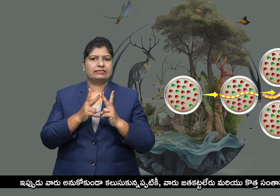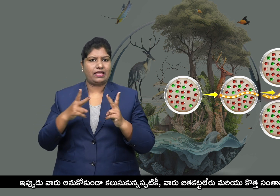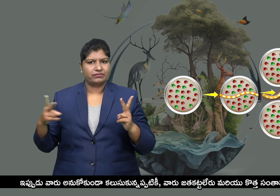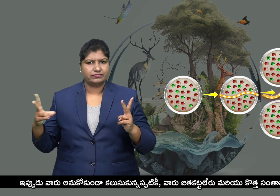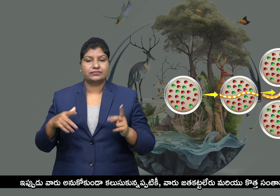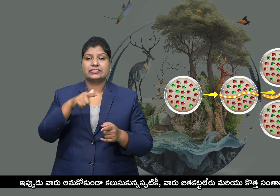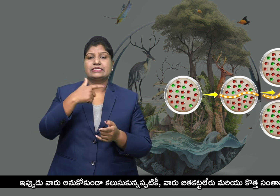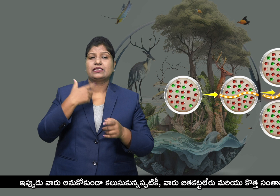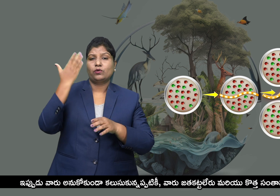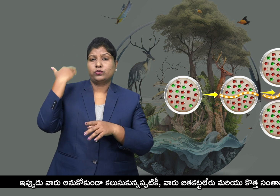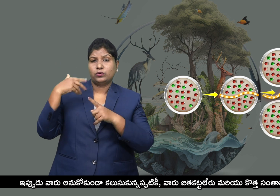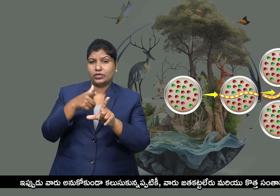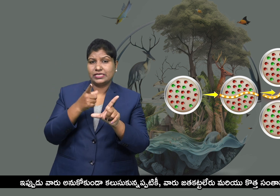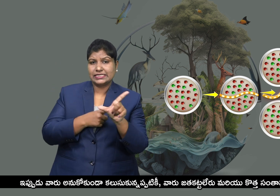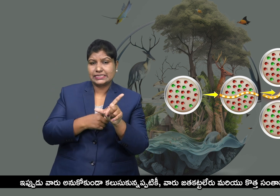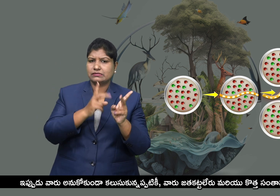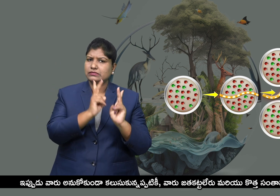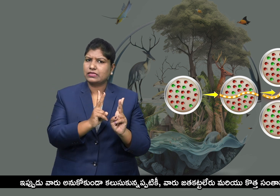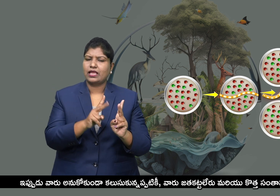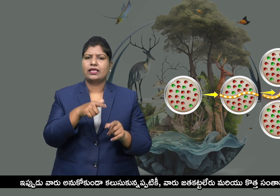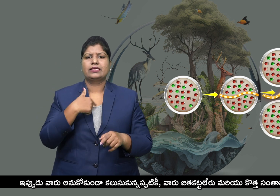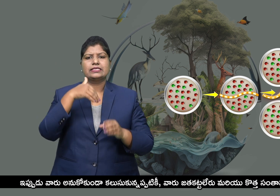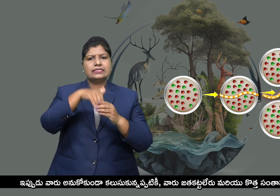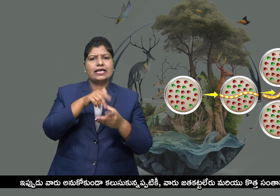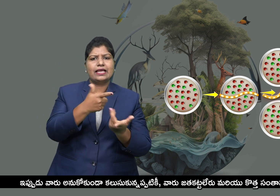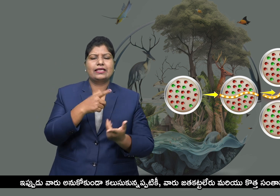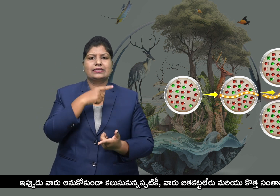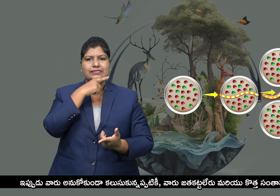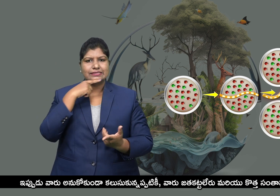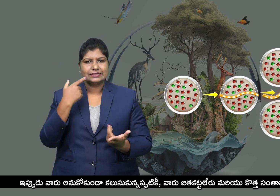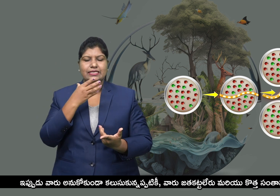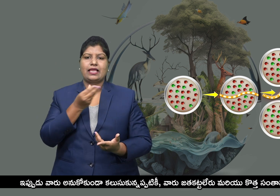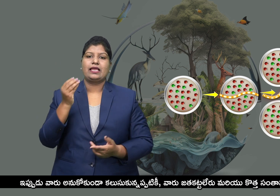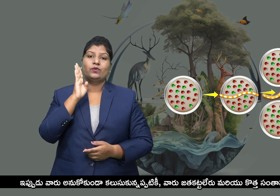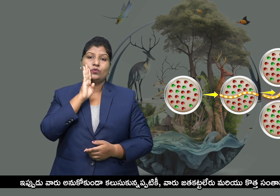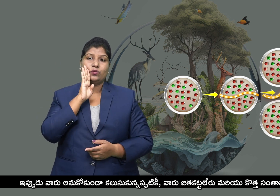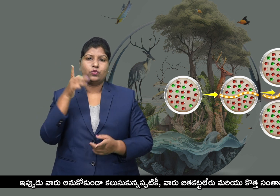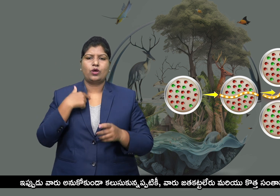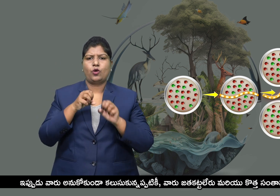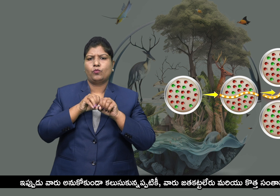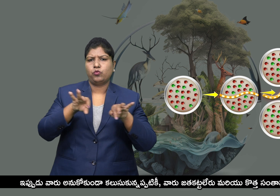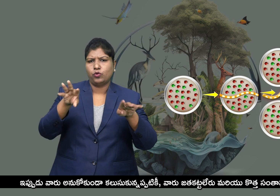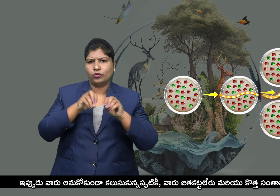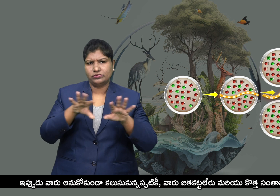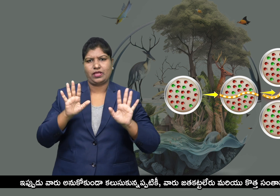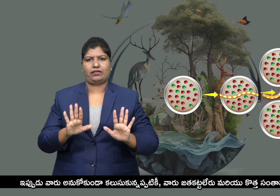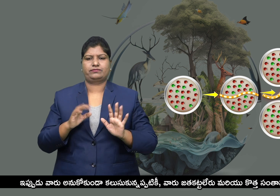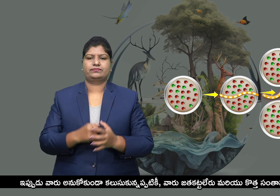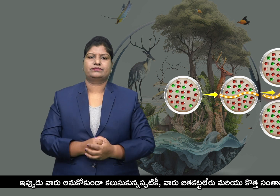ఇప్పుడు వారు అనుకోకుండా కలుసుకున్నప్పటికీ వారు జతకట్టలేరు మరియు కొత్త సంతానం ఉత్పత్తి చెయ్యలేరు.